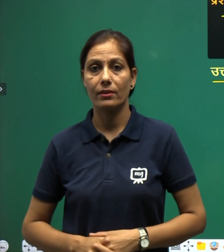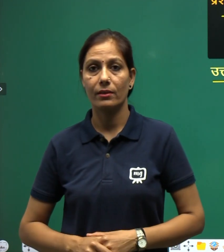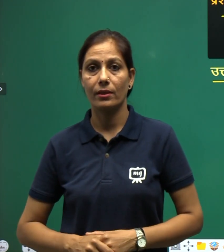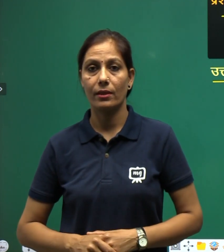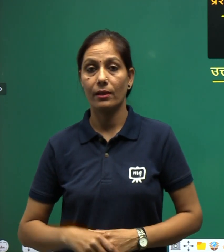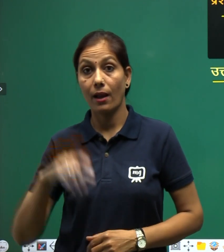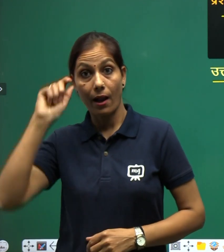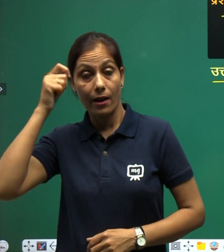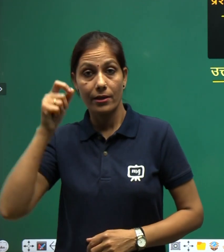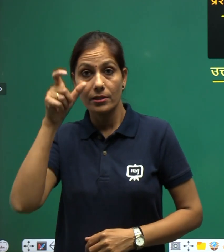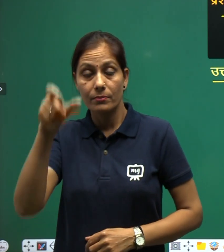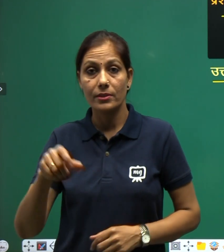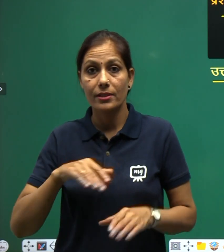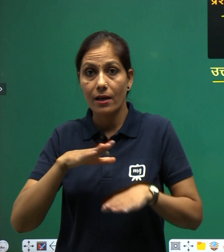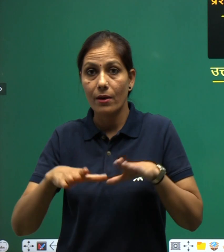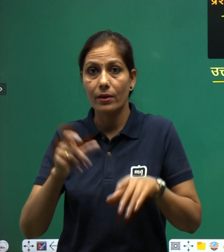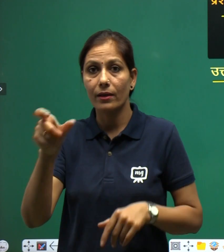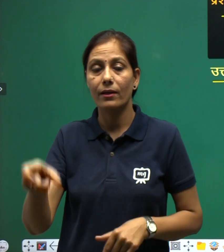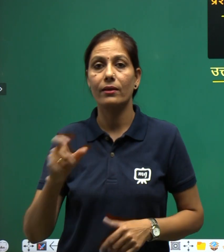चार्ली की